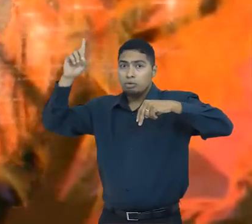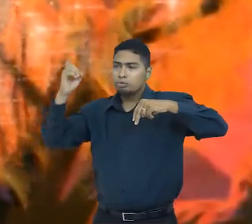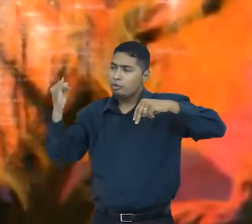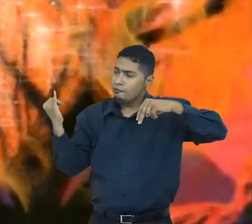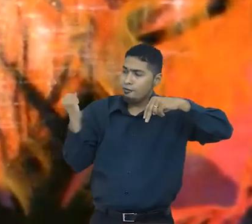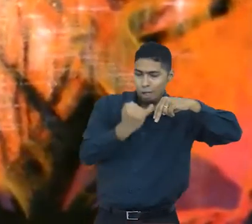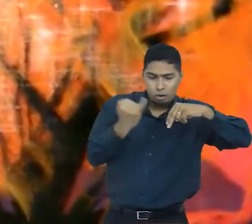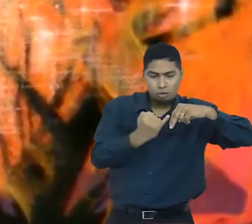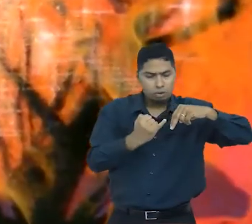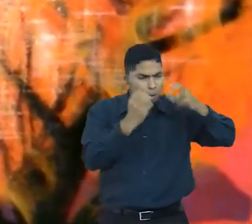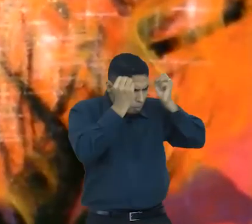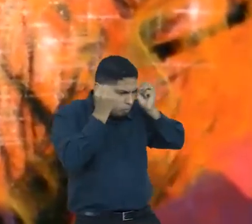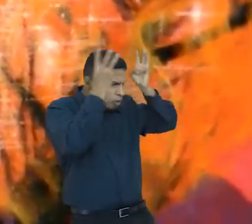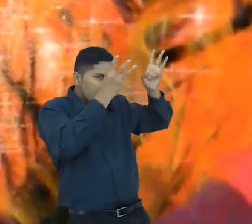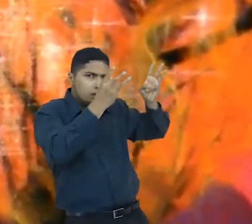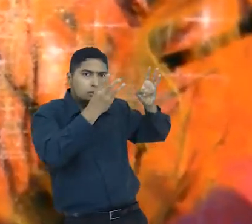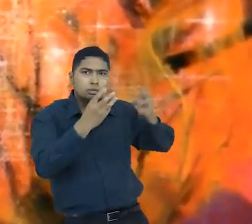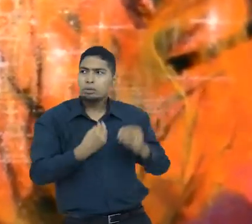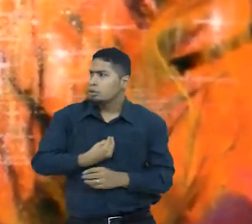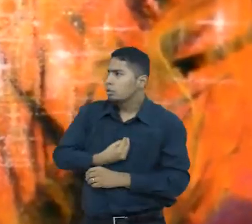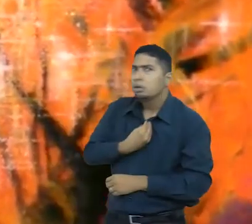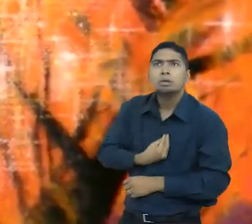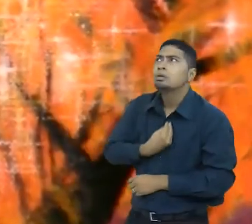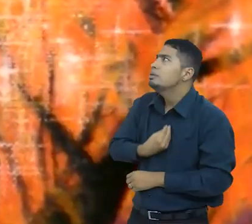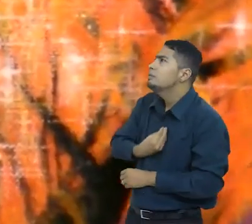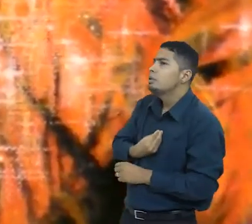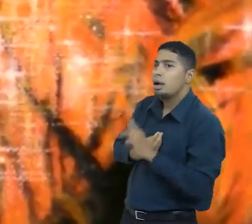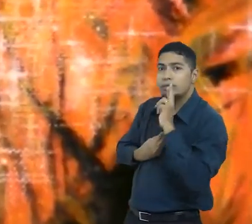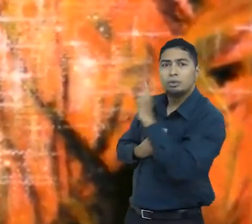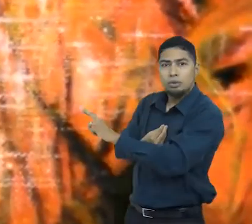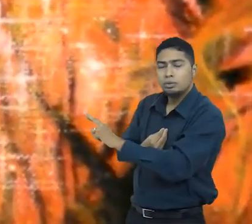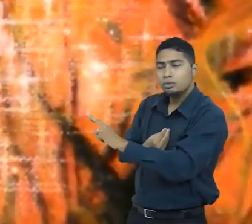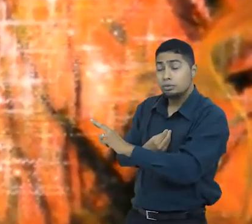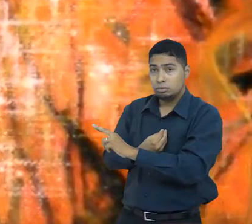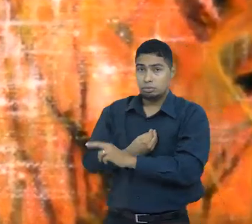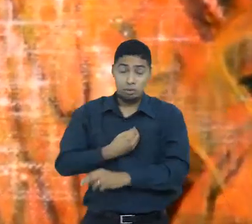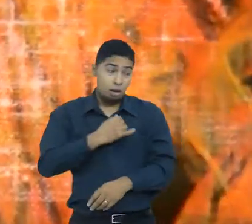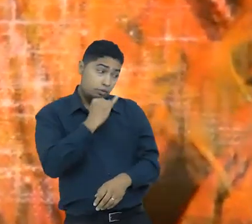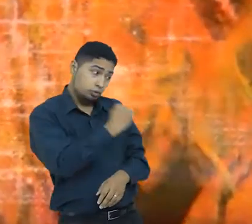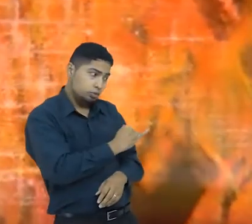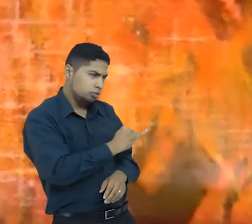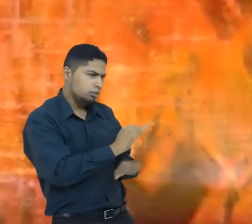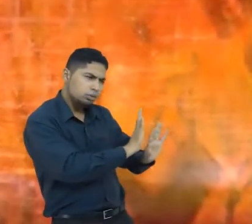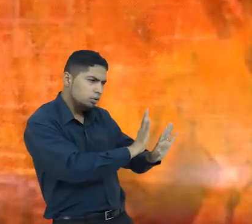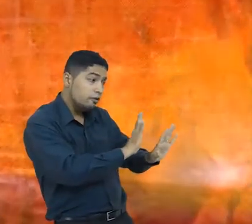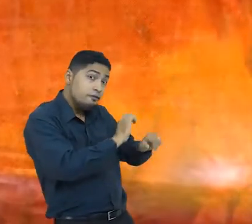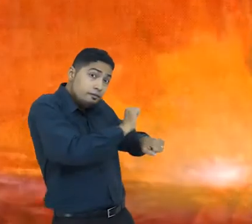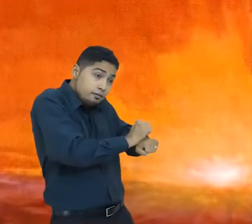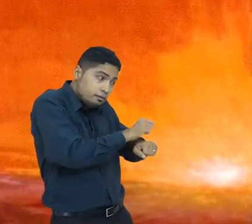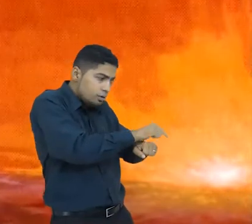chamou do meio do arbusto. Moisés, Moisés! Estou aqui, respondeu Moisés. Deus avisou: não chegue